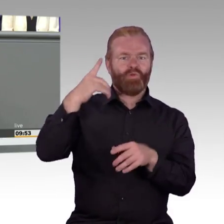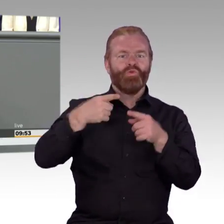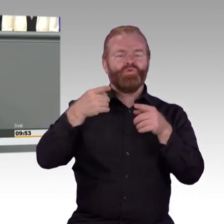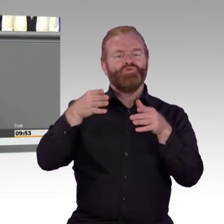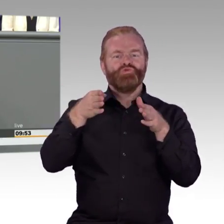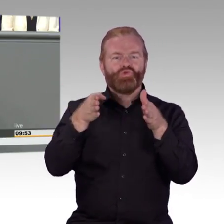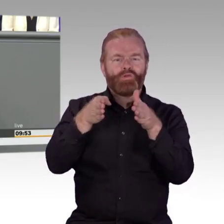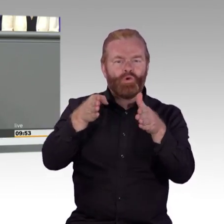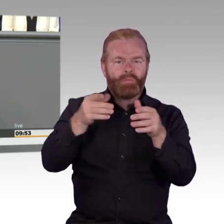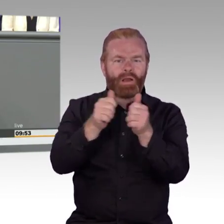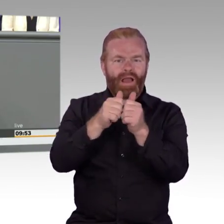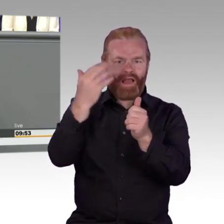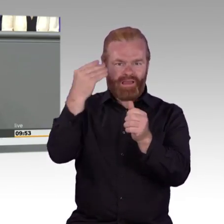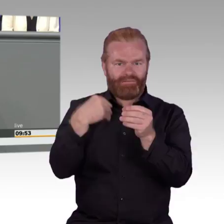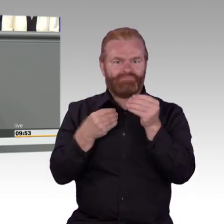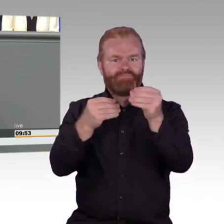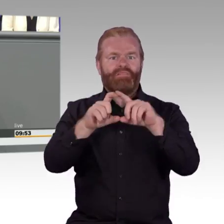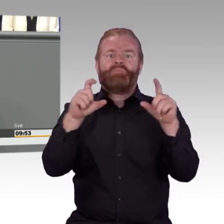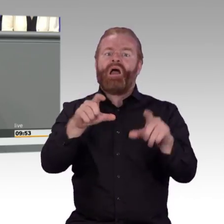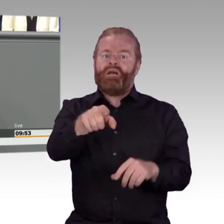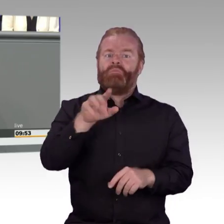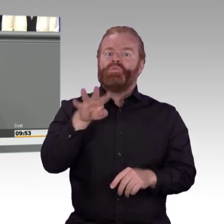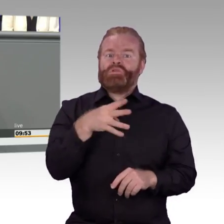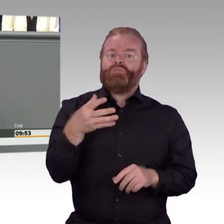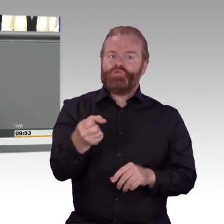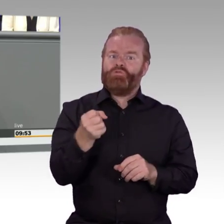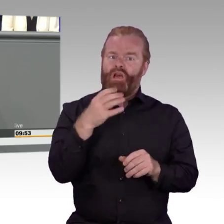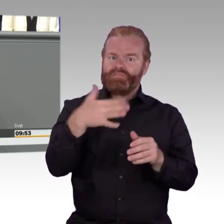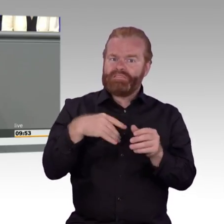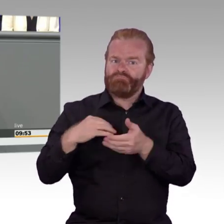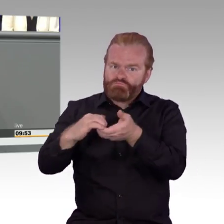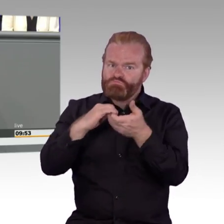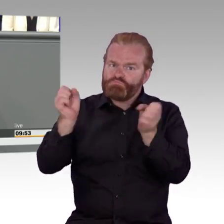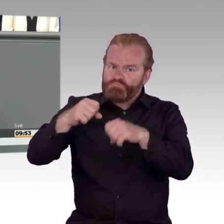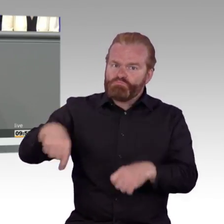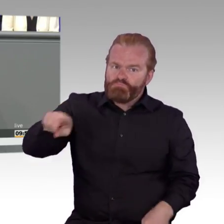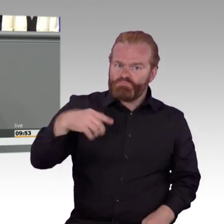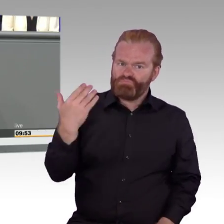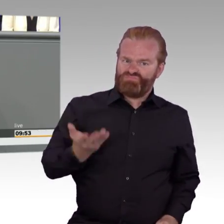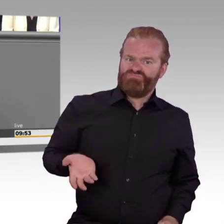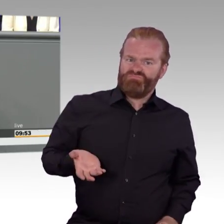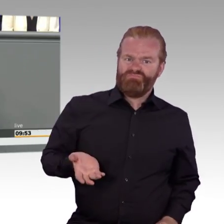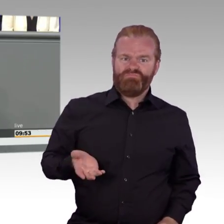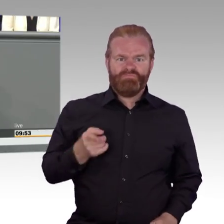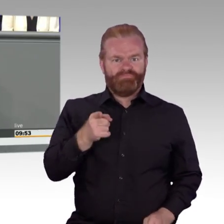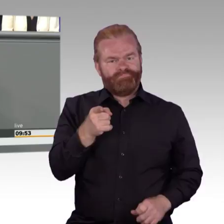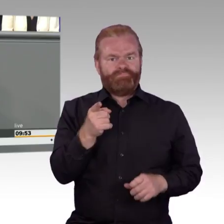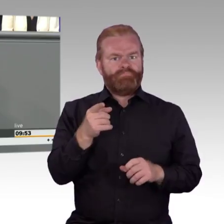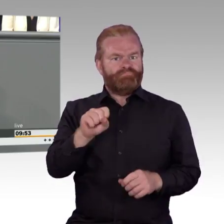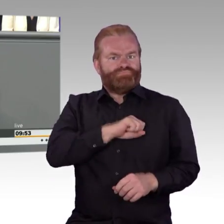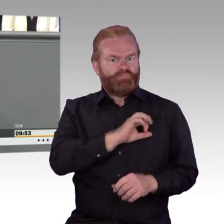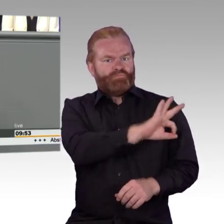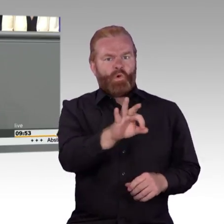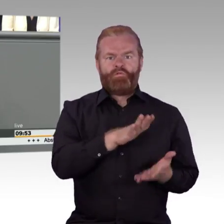diese Klageart noch verbessert. Die Anmeldung wurde erleichtert. Sie ist niederschwelliger und einfacher geworden. Durch